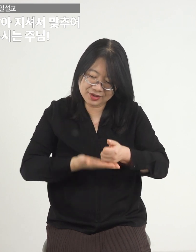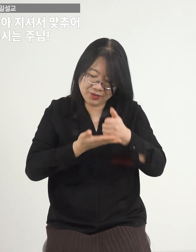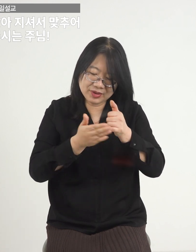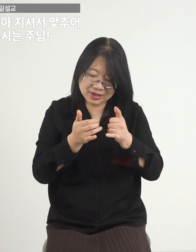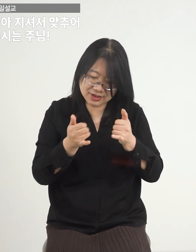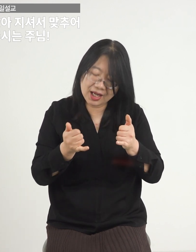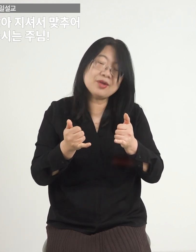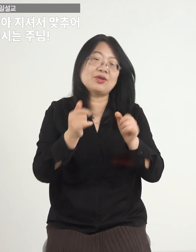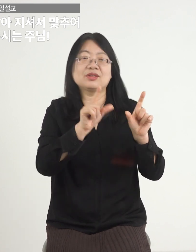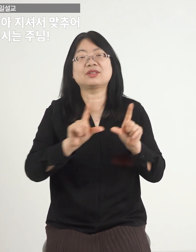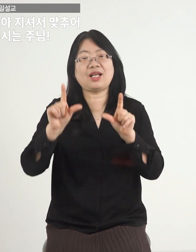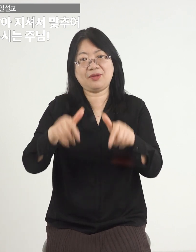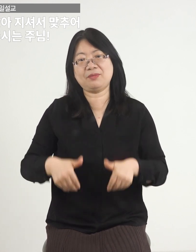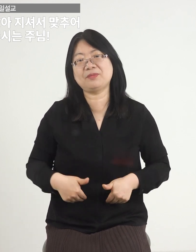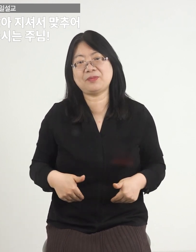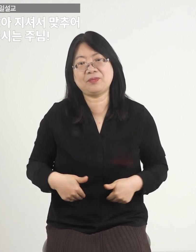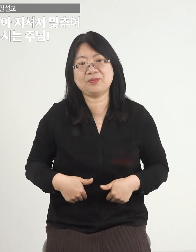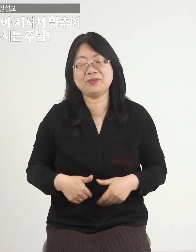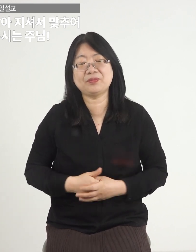서야 됩니다.